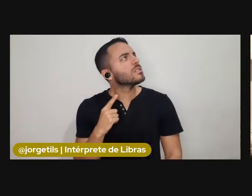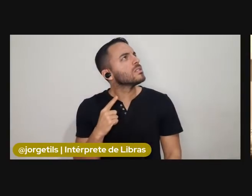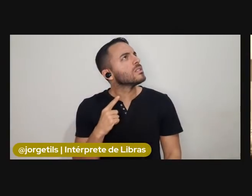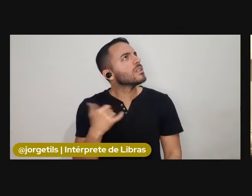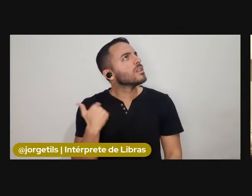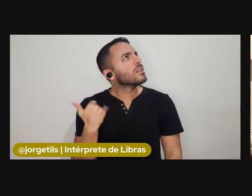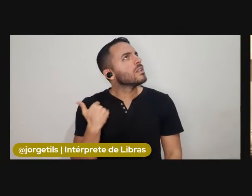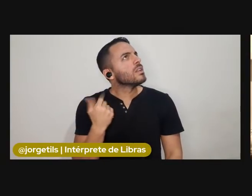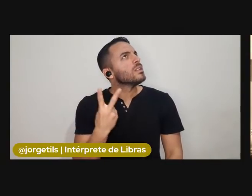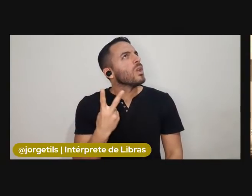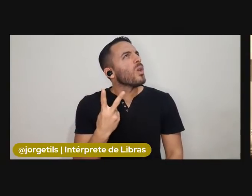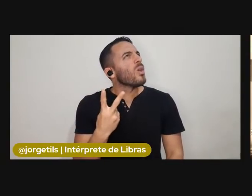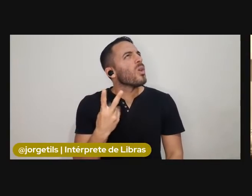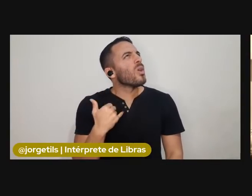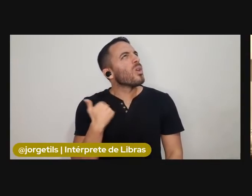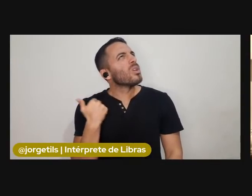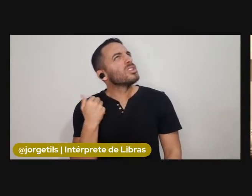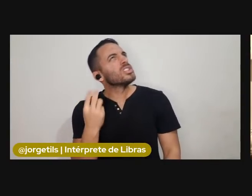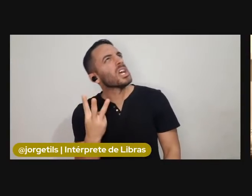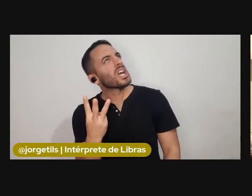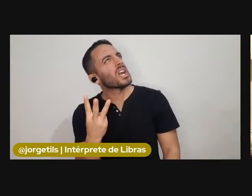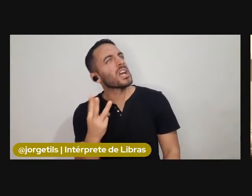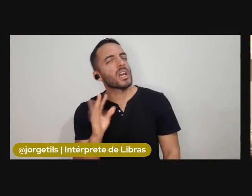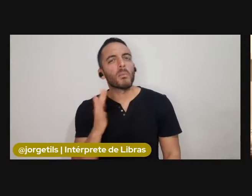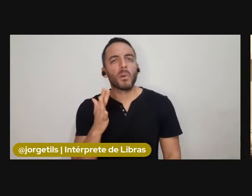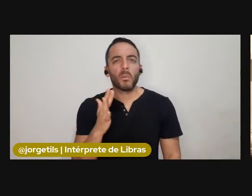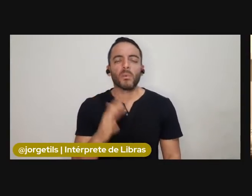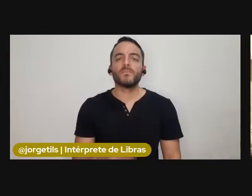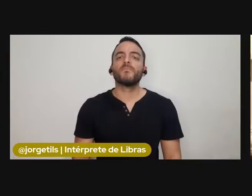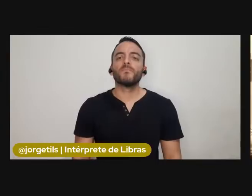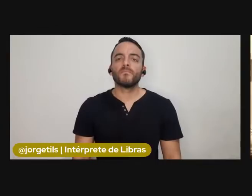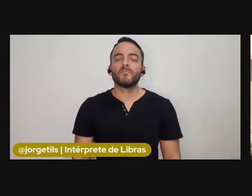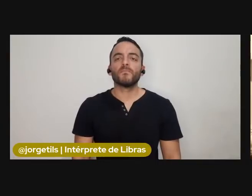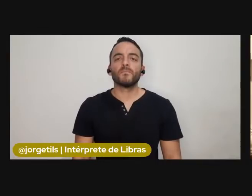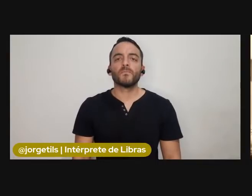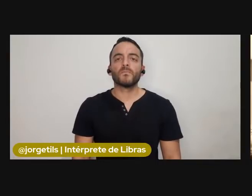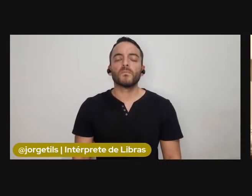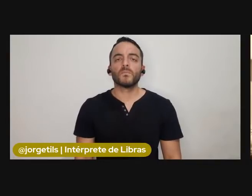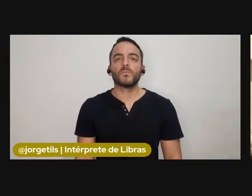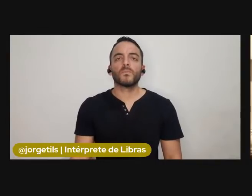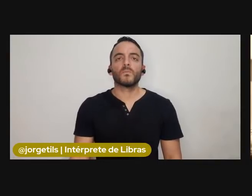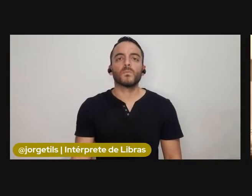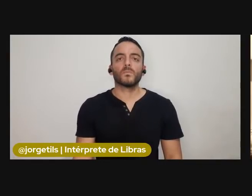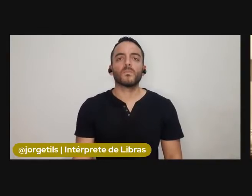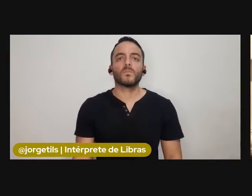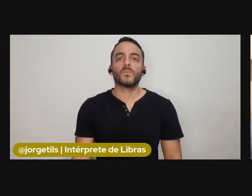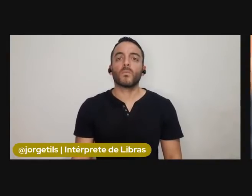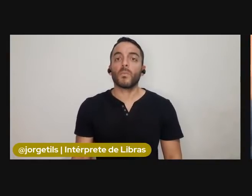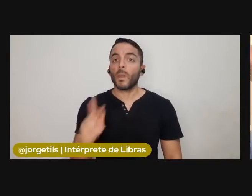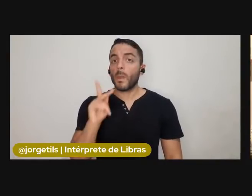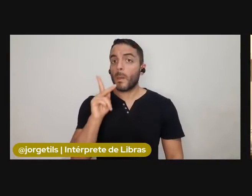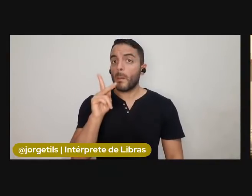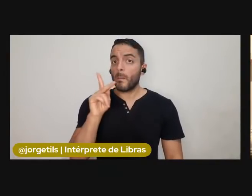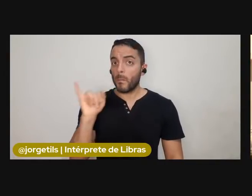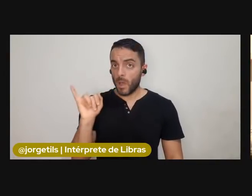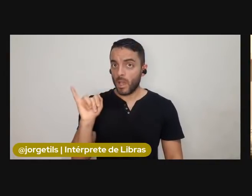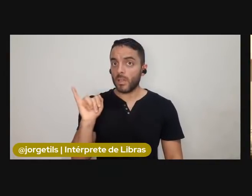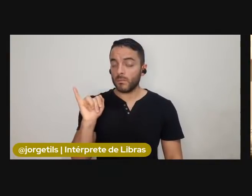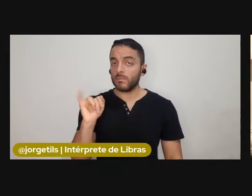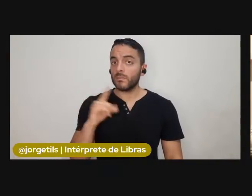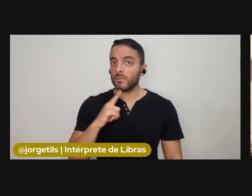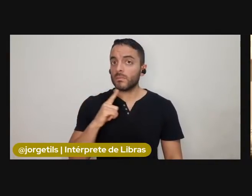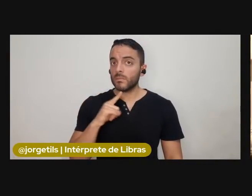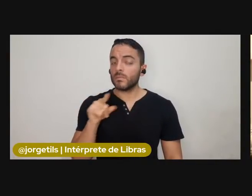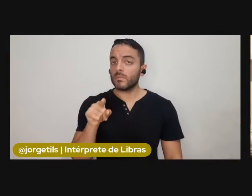dois para três anos de idade, e meu pai recebia lá, na